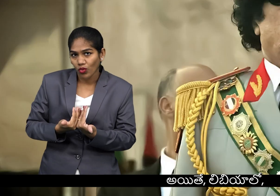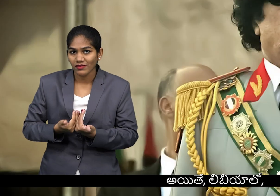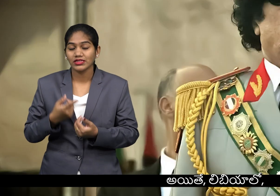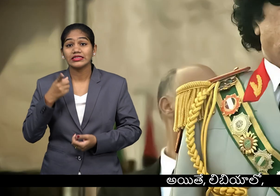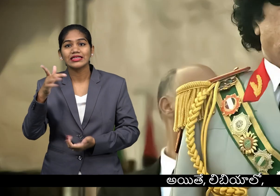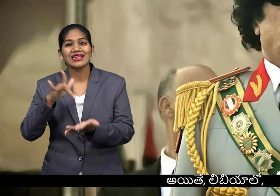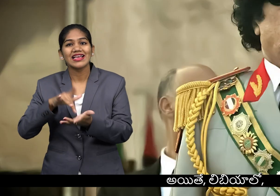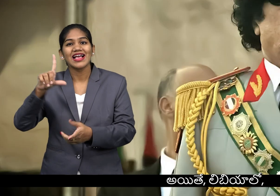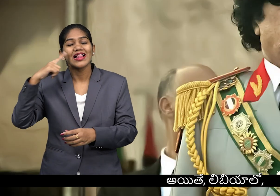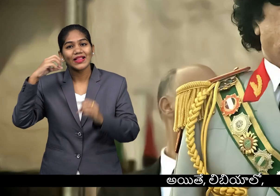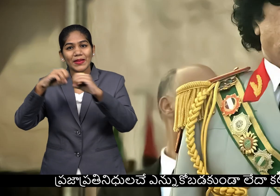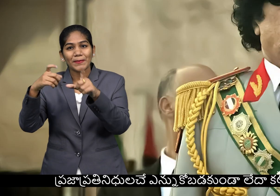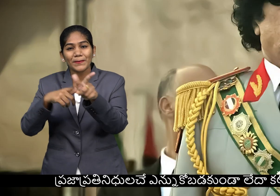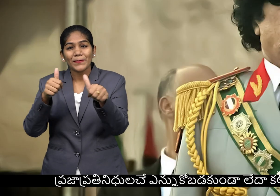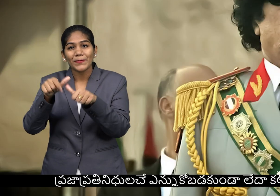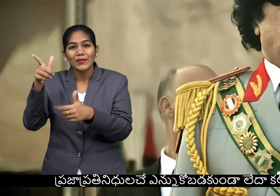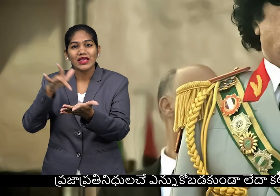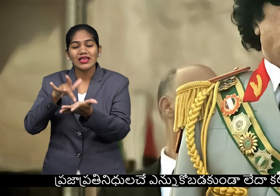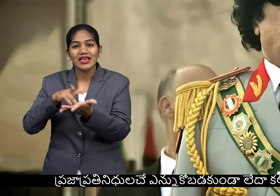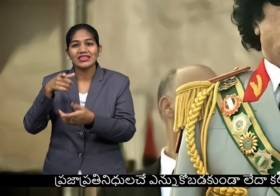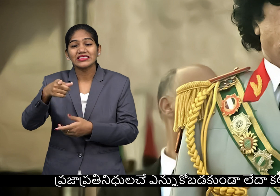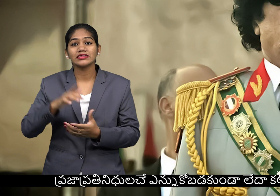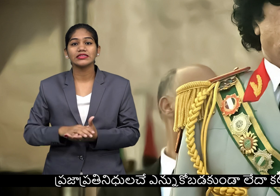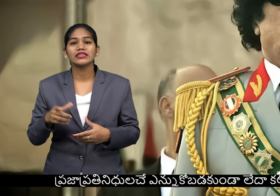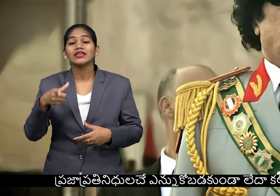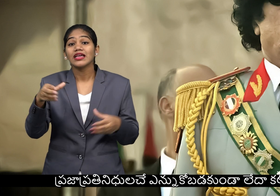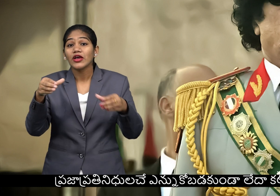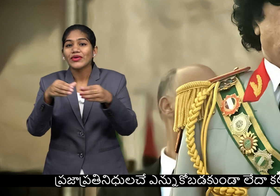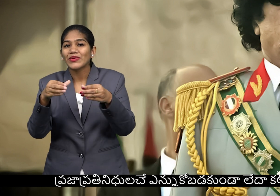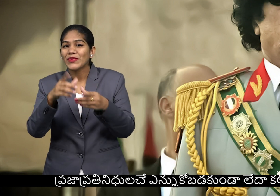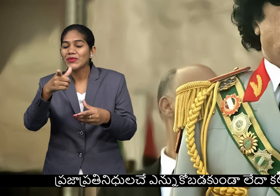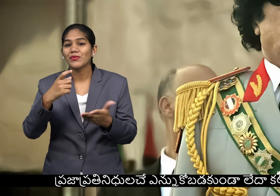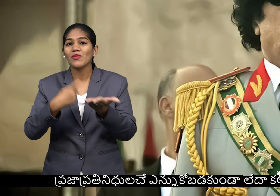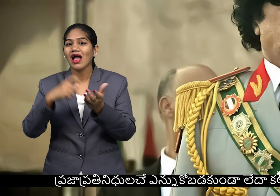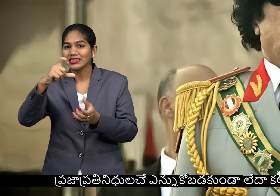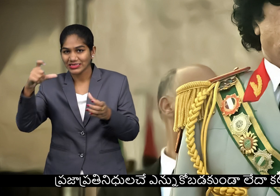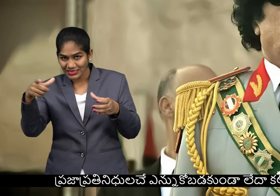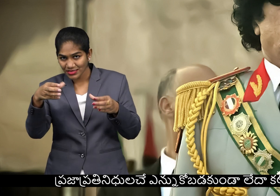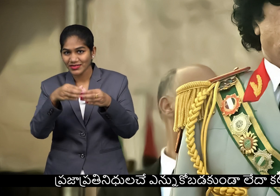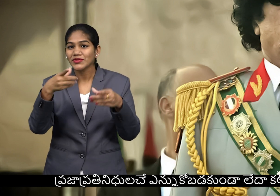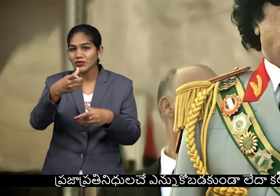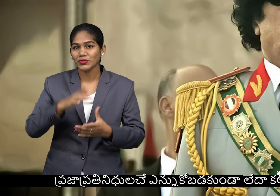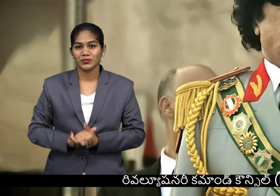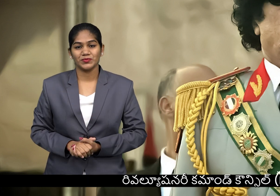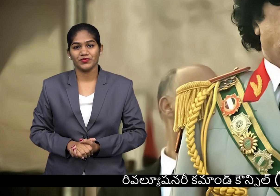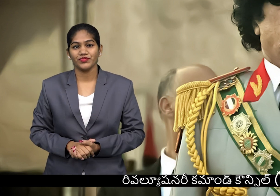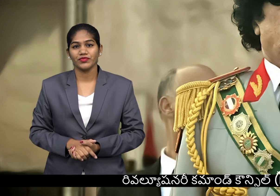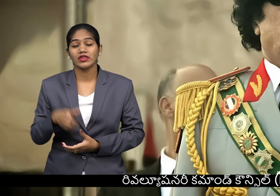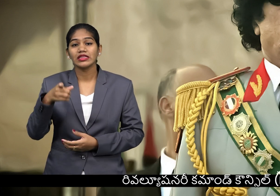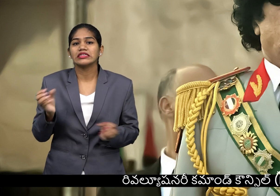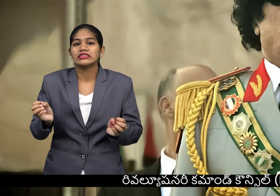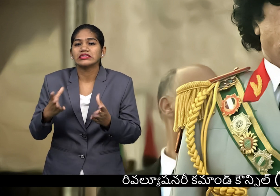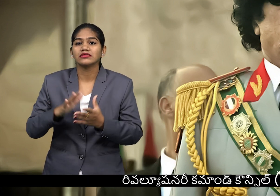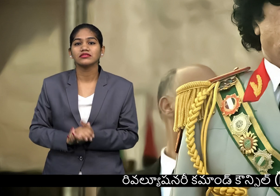అయితే లిబియాలో ప్రజాప్రతినిధులచే ఎన్నుకోబడకుండా లేదా కట్టుబడి ఉండకుండా